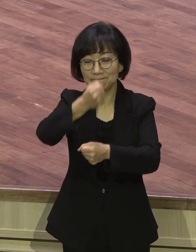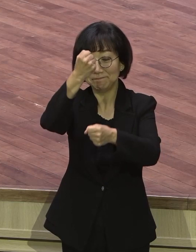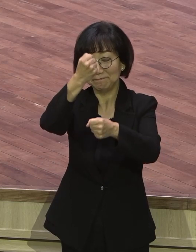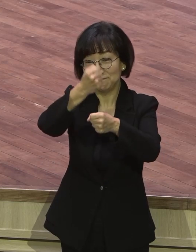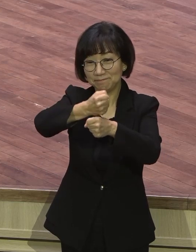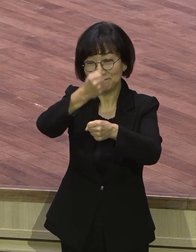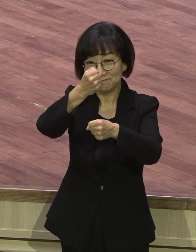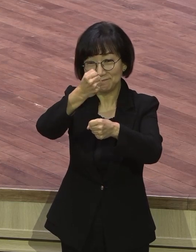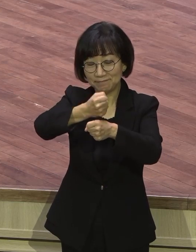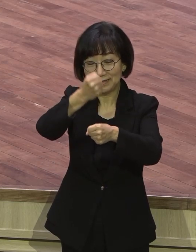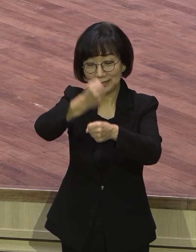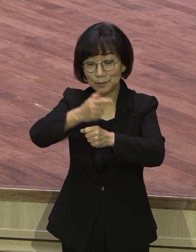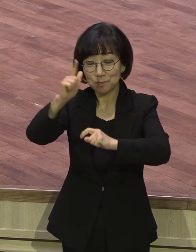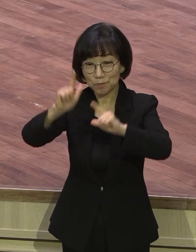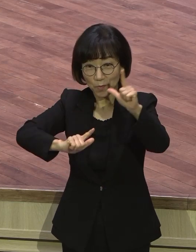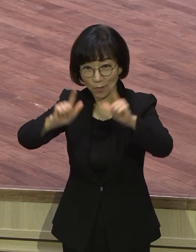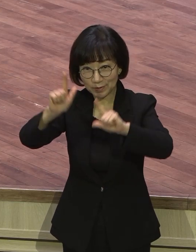입고 있는가